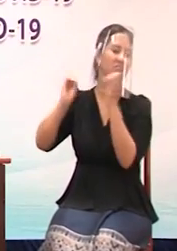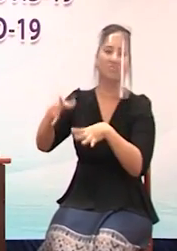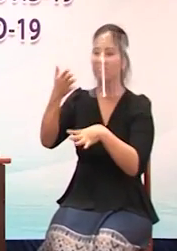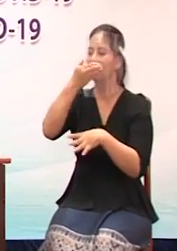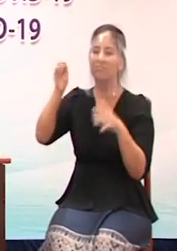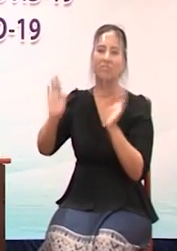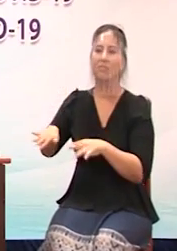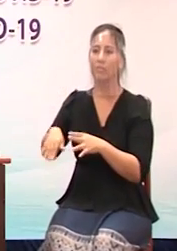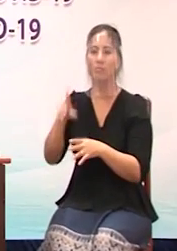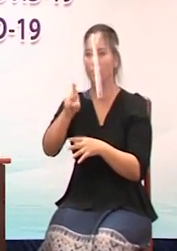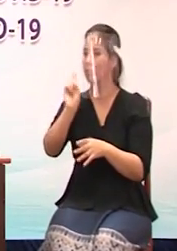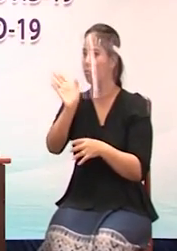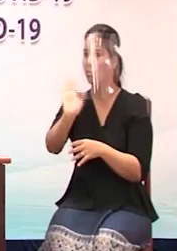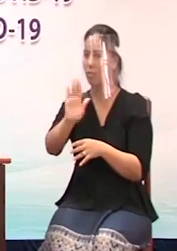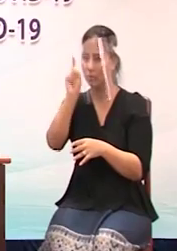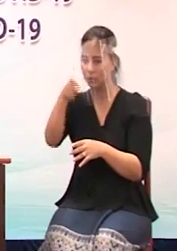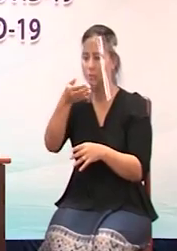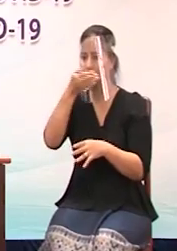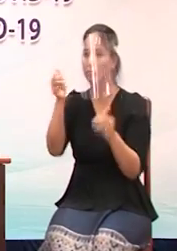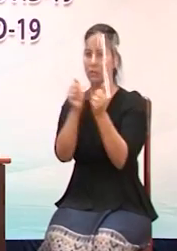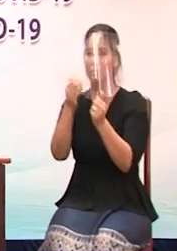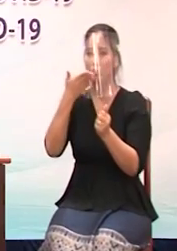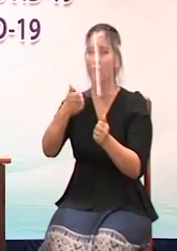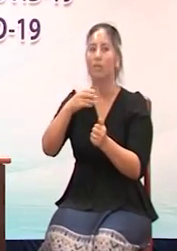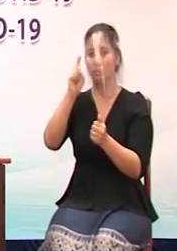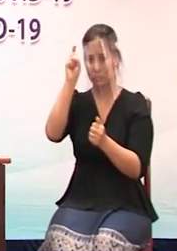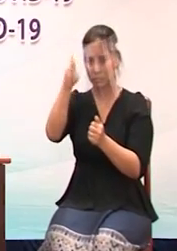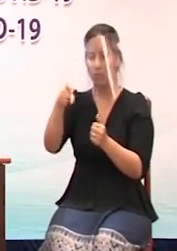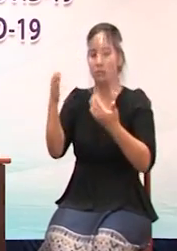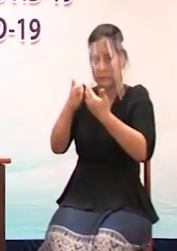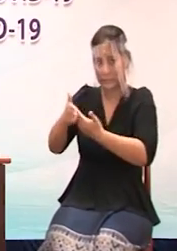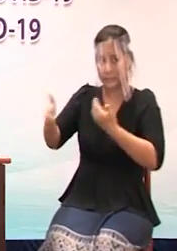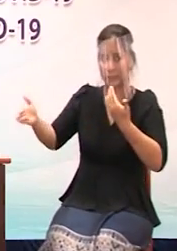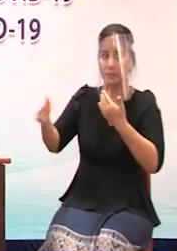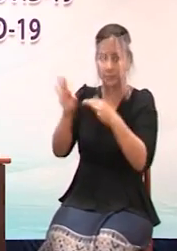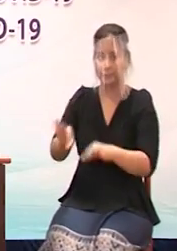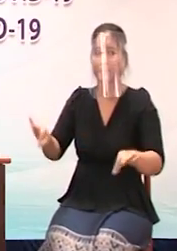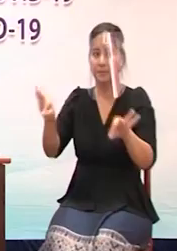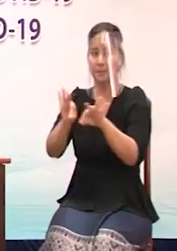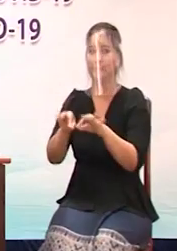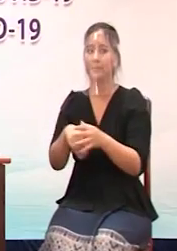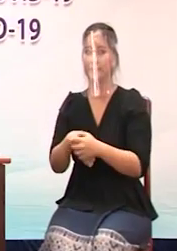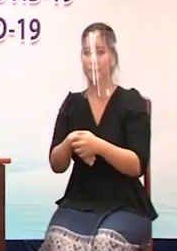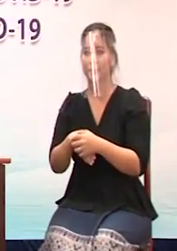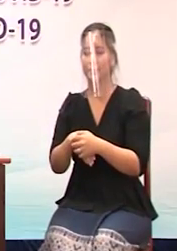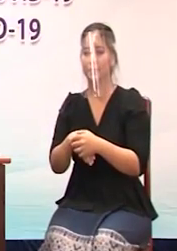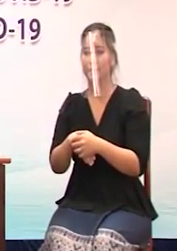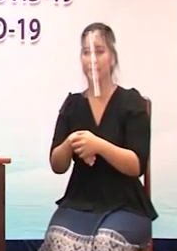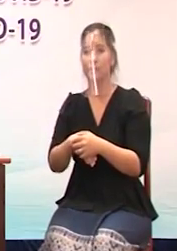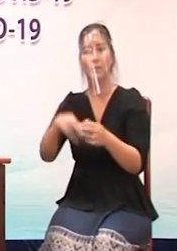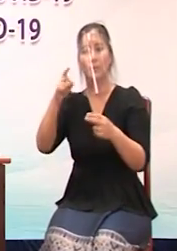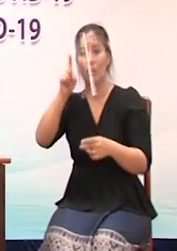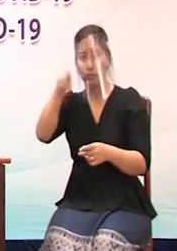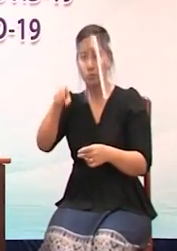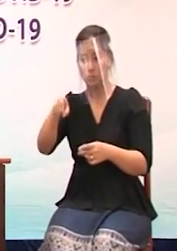เนาะและพร้อมกันนั้นก็ให้บรรดาทานรักษาระยะห่างเนาะแล้วก็บอกชื่อนามส